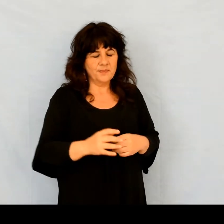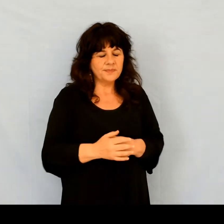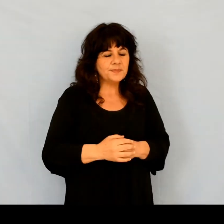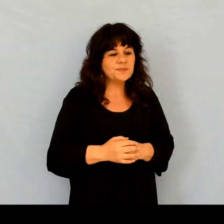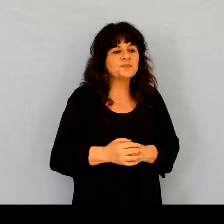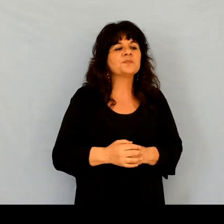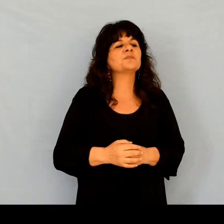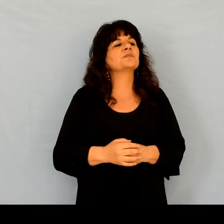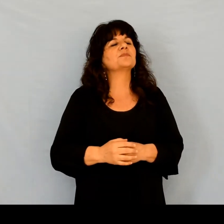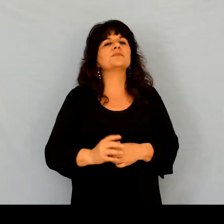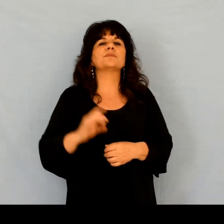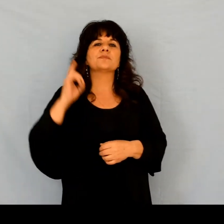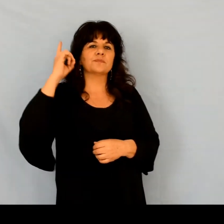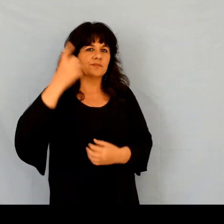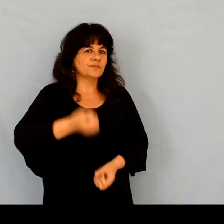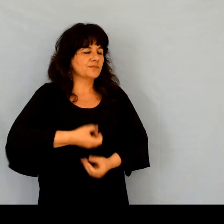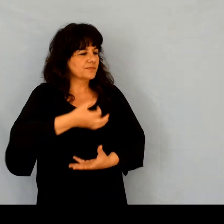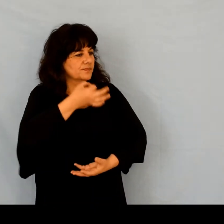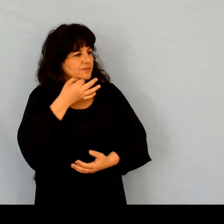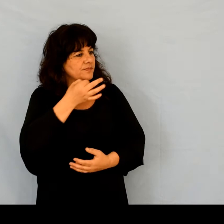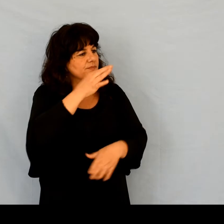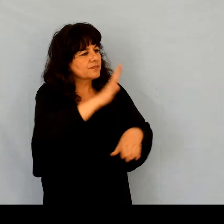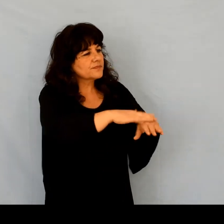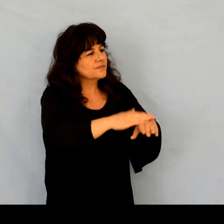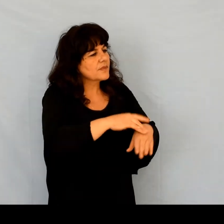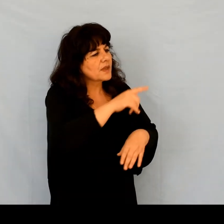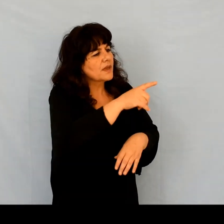Il lui dit, « Abraham !»